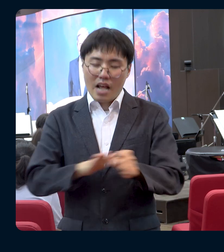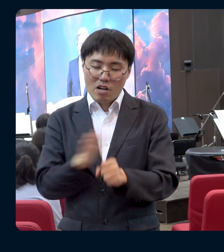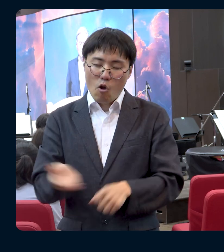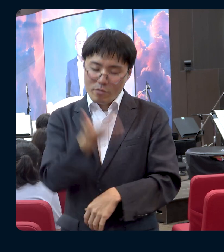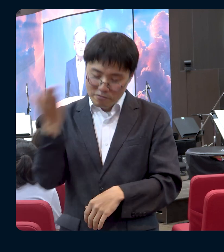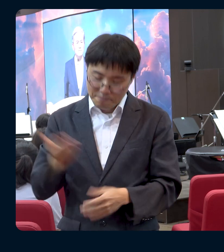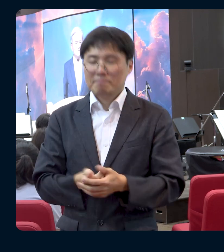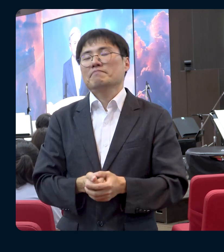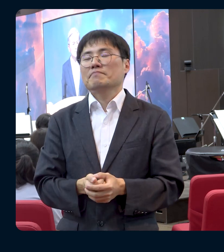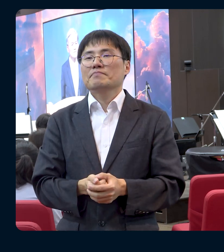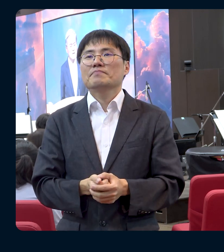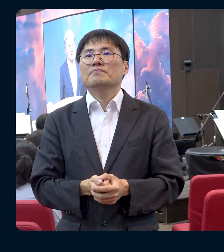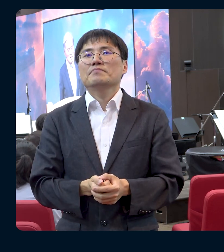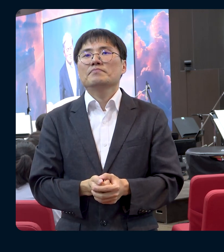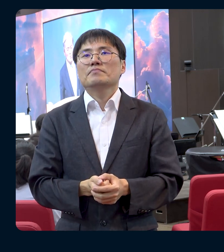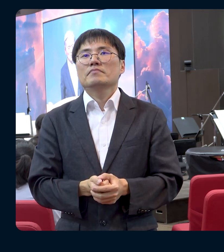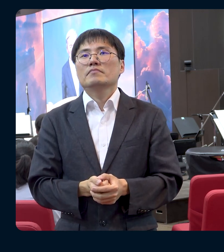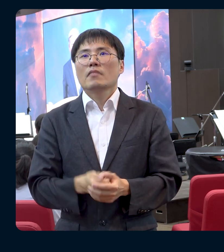사랑하는 여러분,